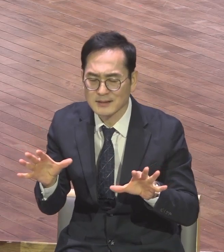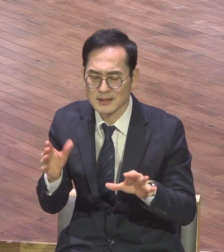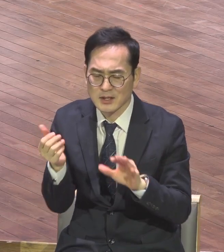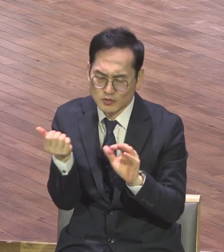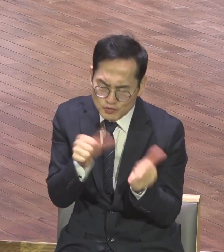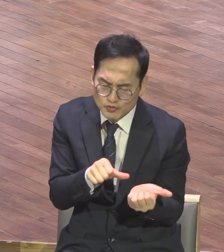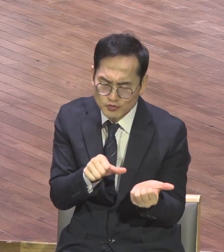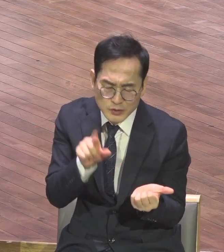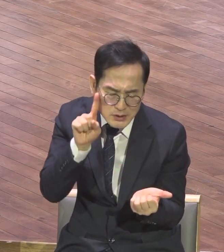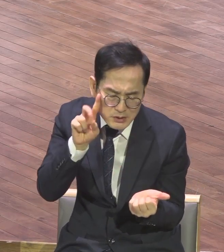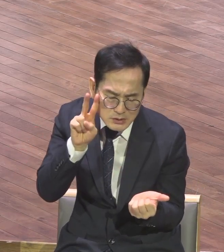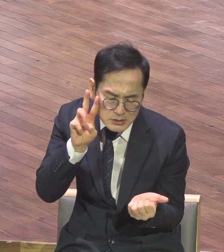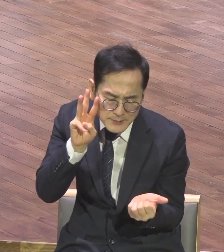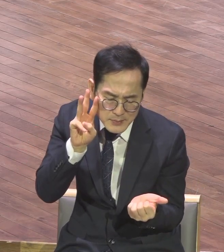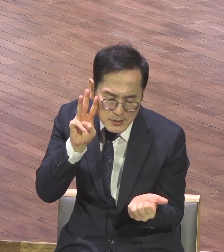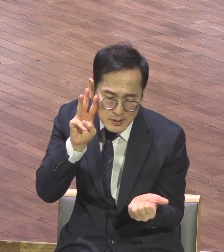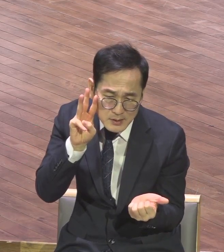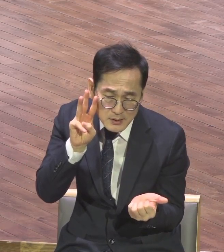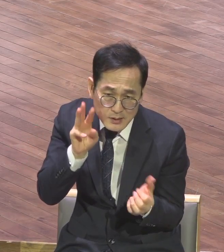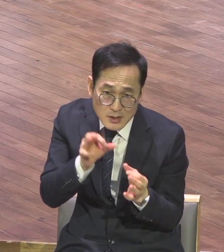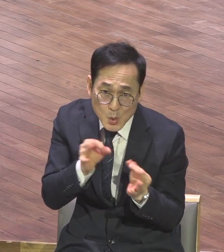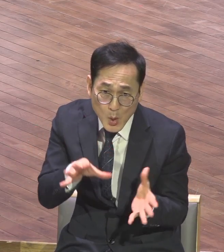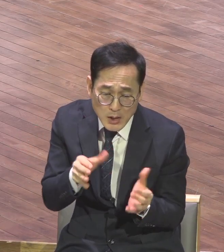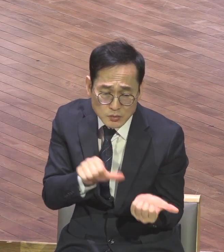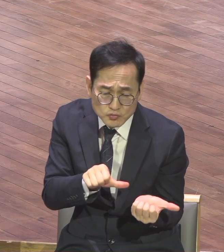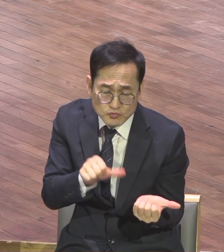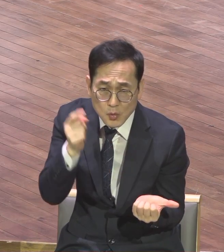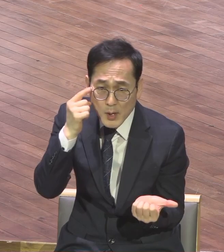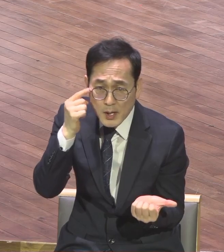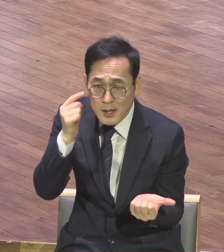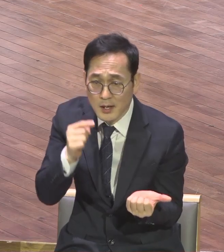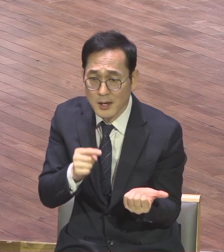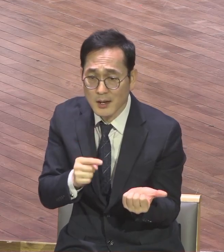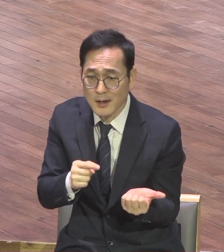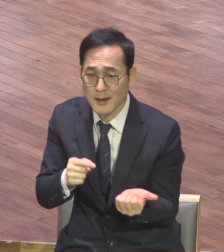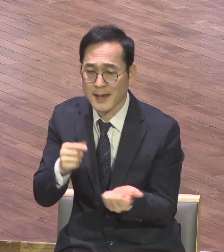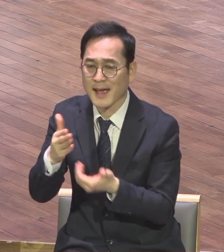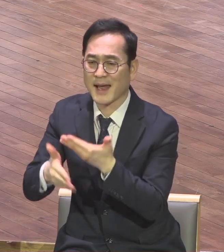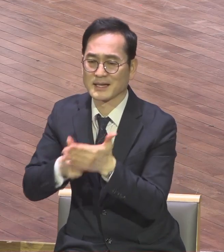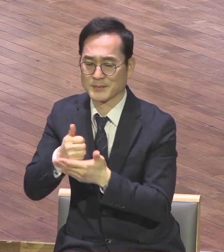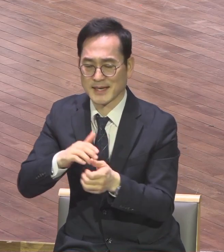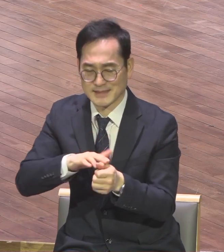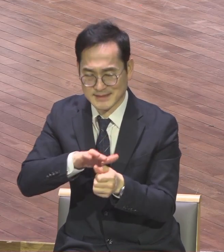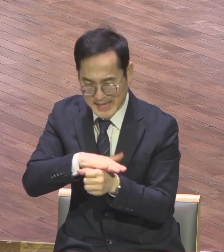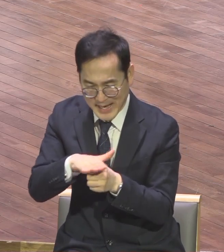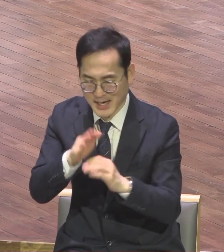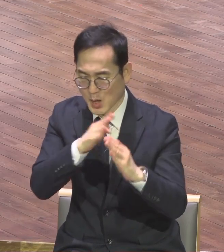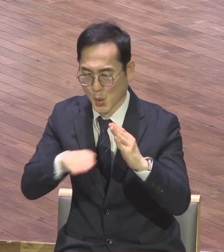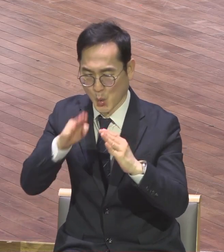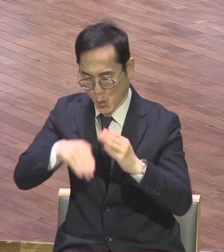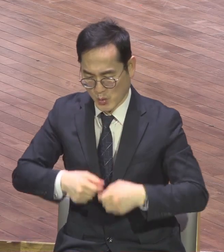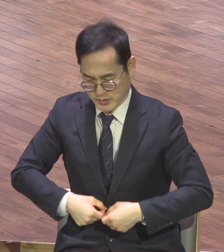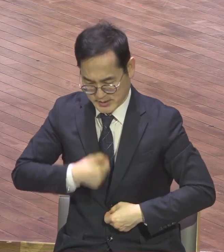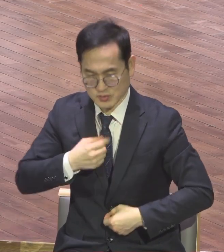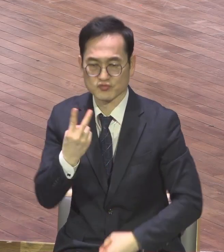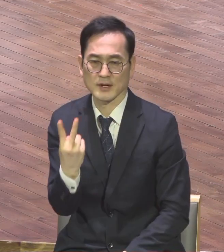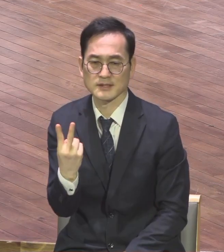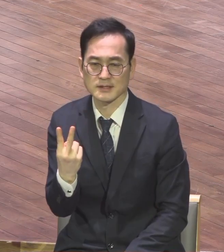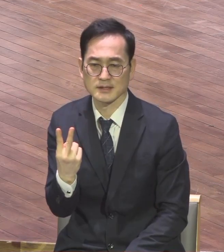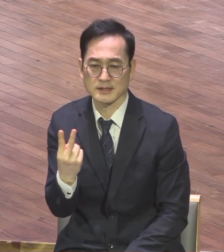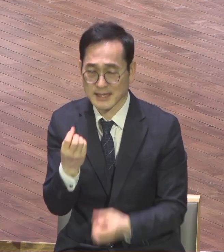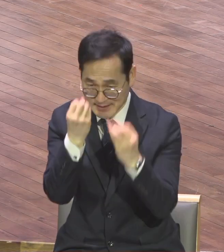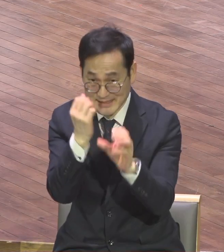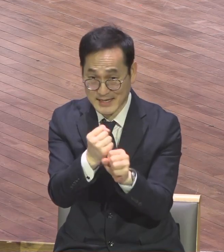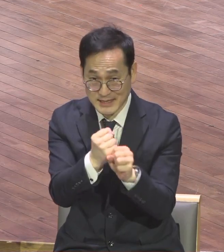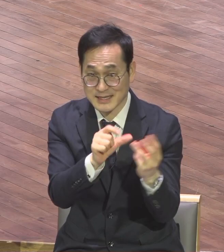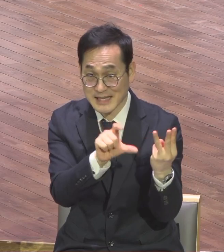매여 계셨는가? 여기에는 놀라운 하나님의 사랑과 공의가 담겨져 있어요. 왜냐하면 창세기